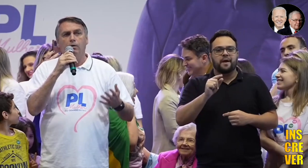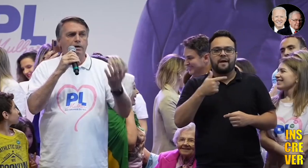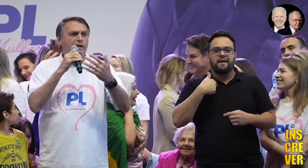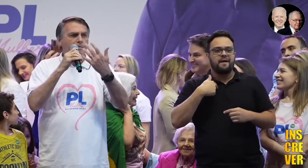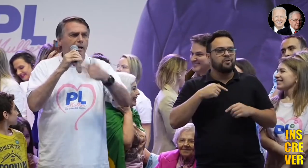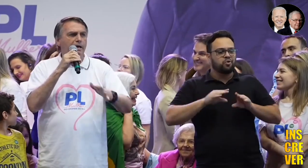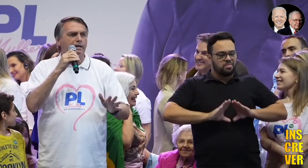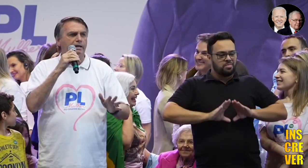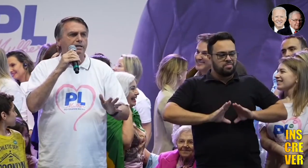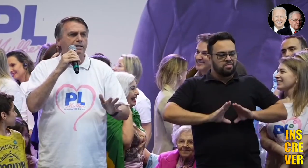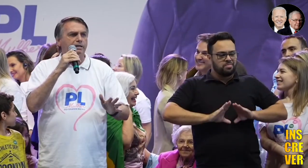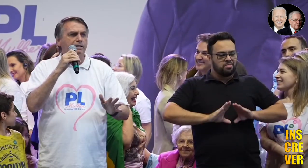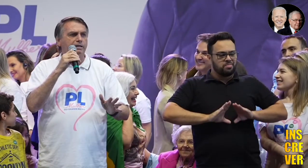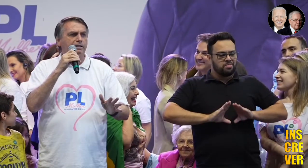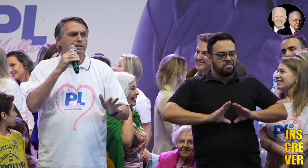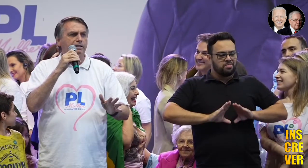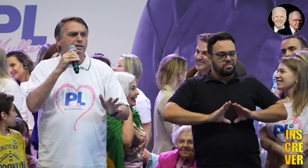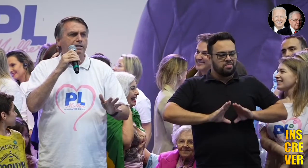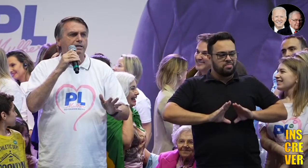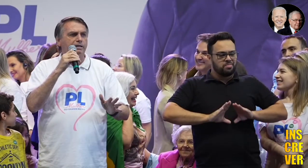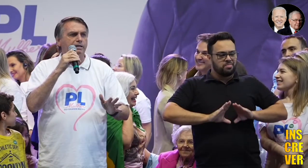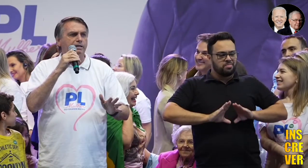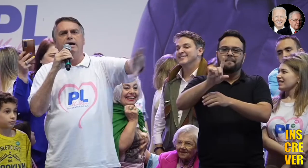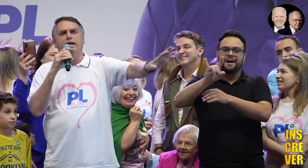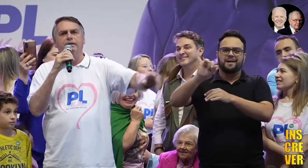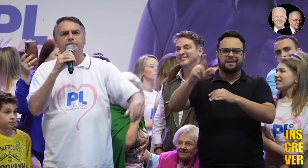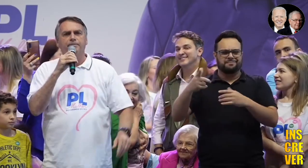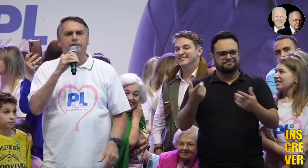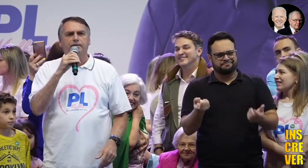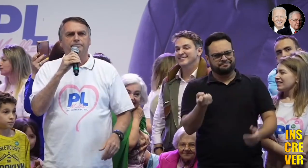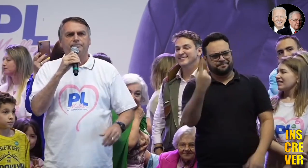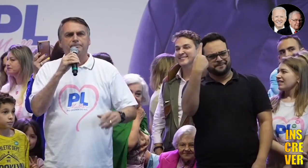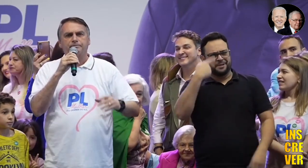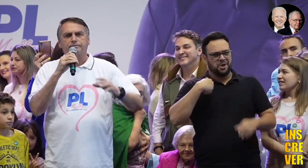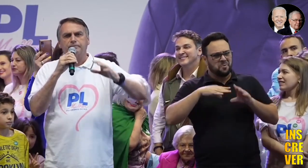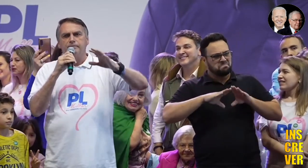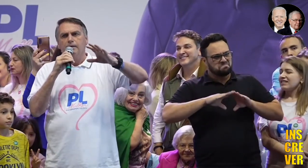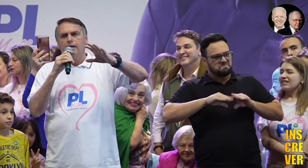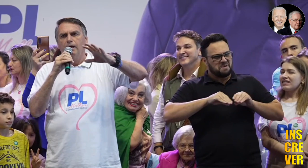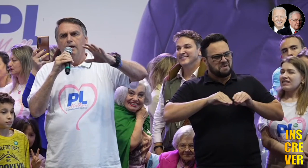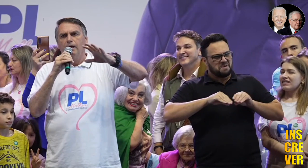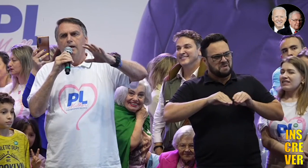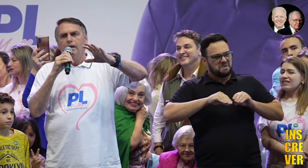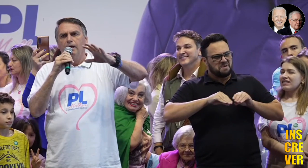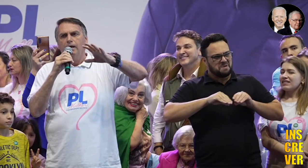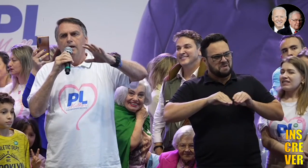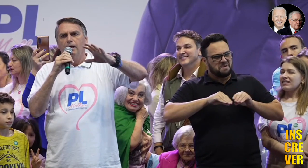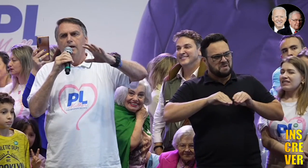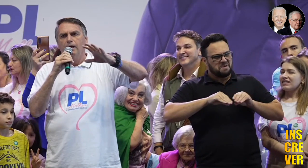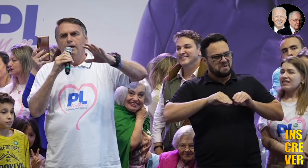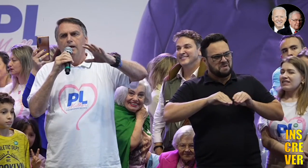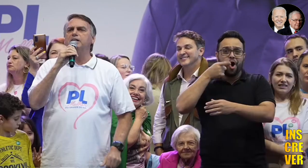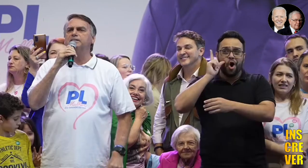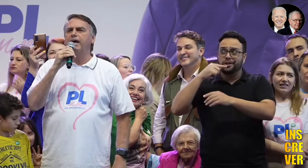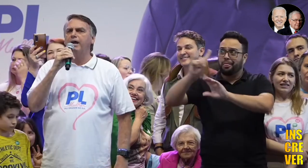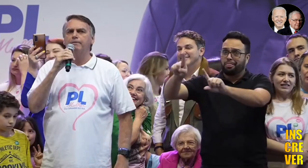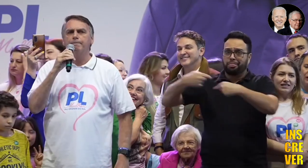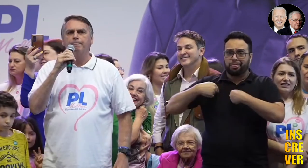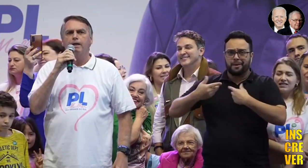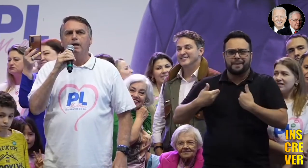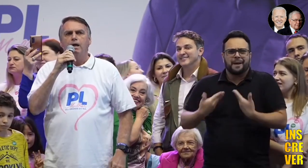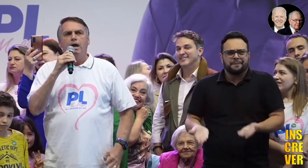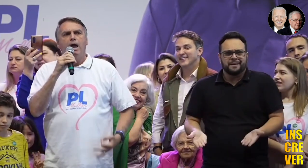A única baleia que não gosta de mim lá na esplanada é aquela que está no